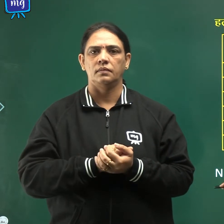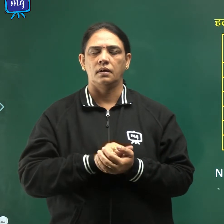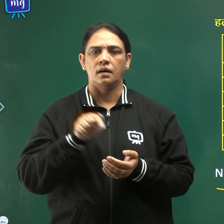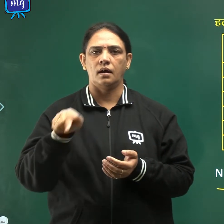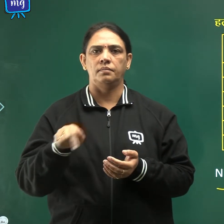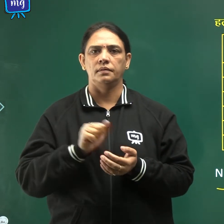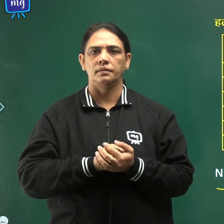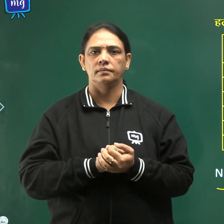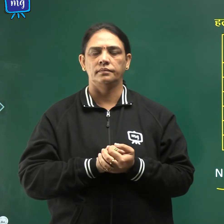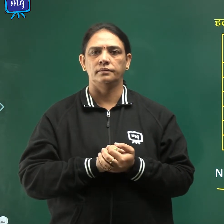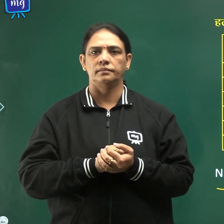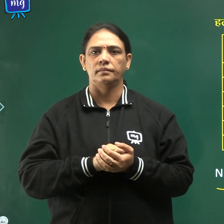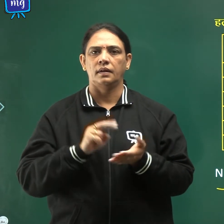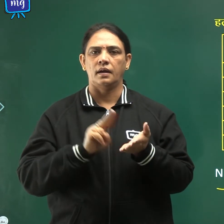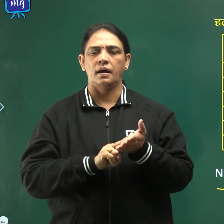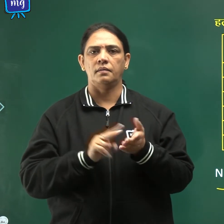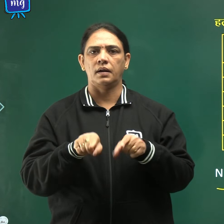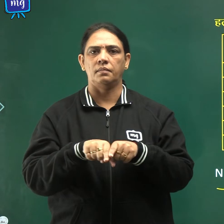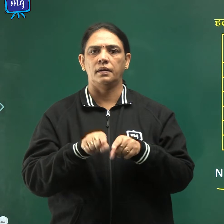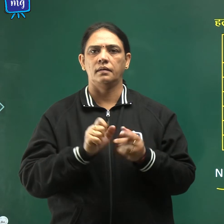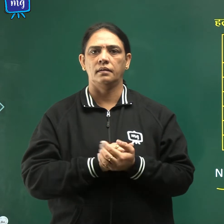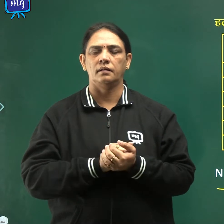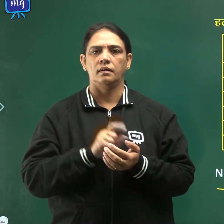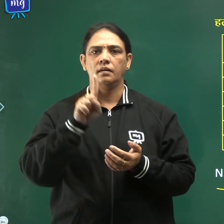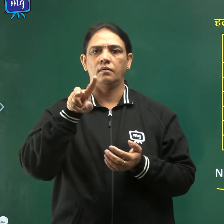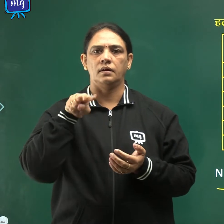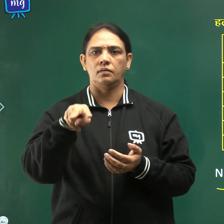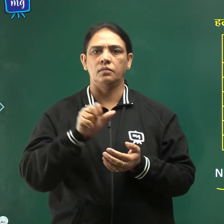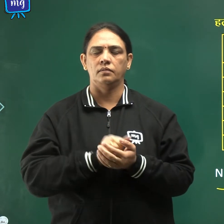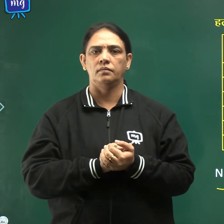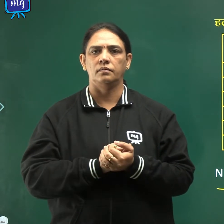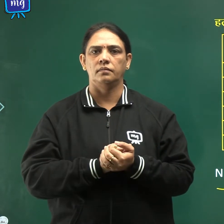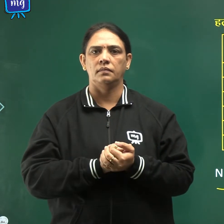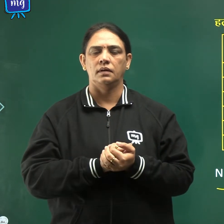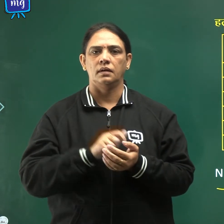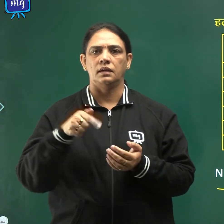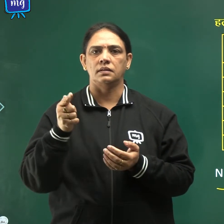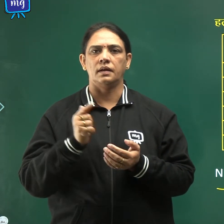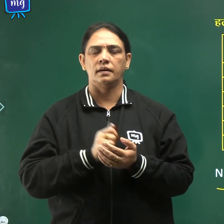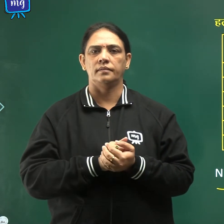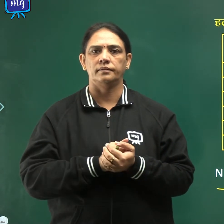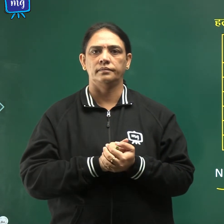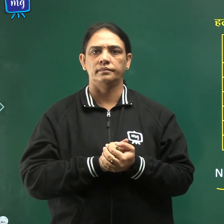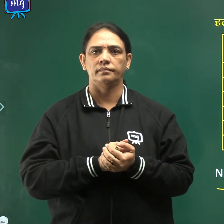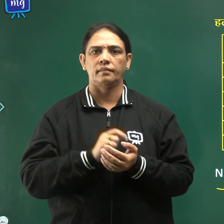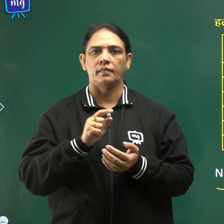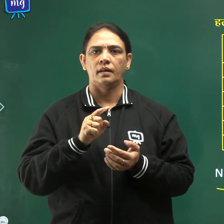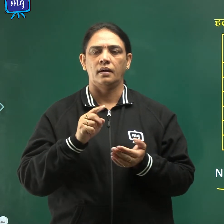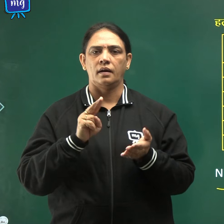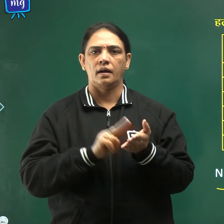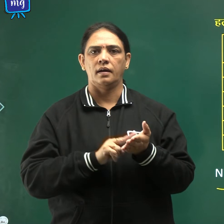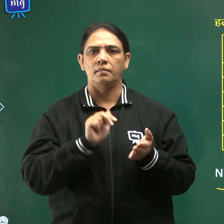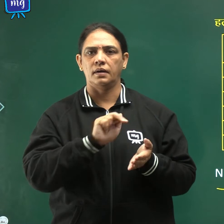अब n बराबर 100, इसलिए n/2